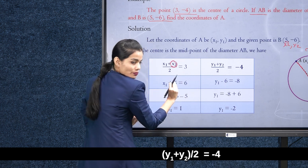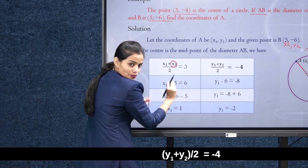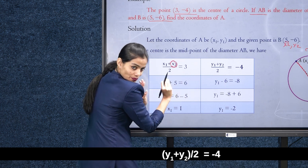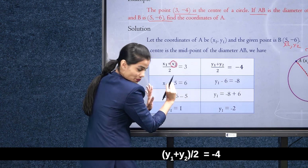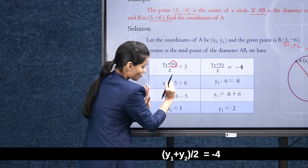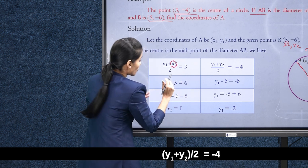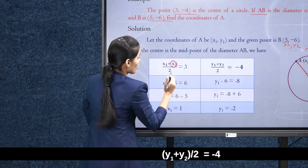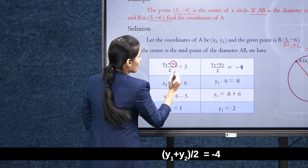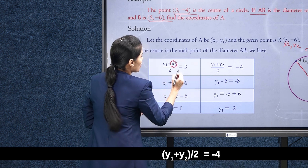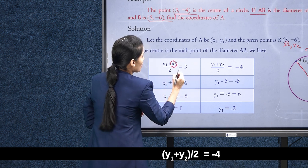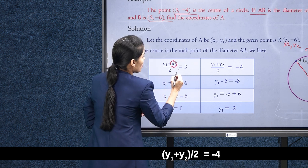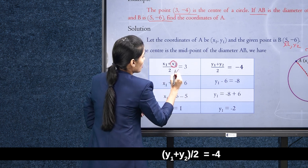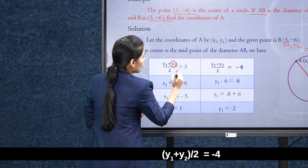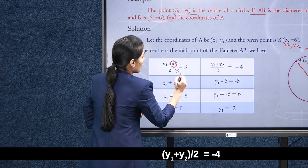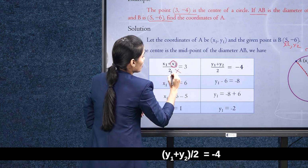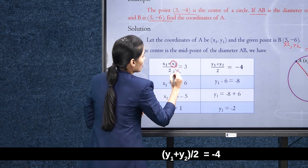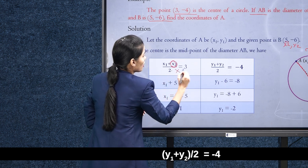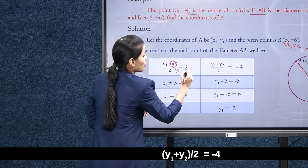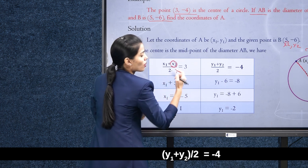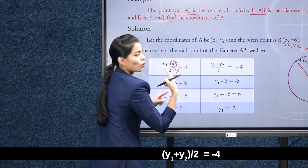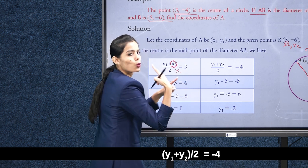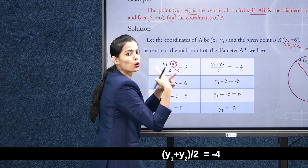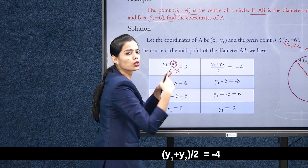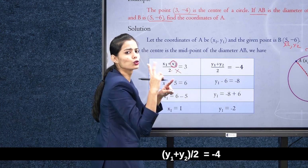y2 by 2 is equal to minus 4.